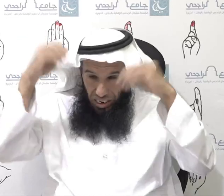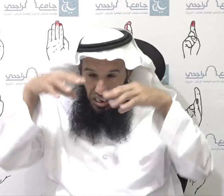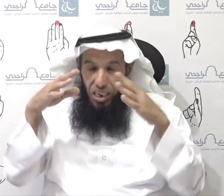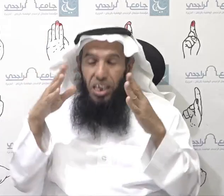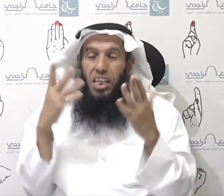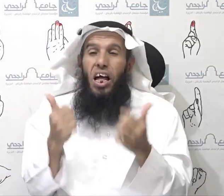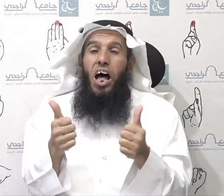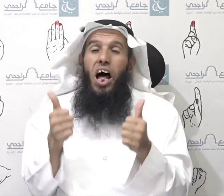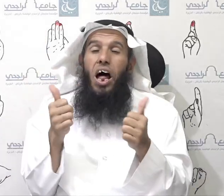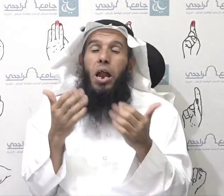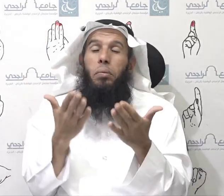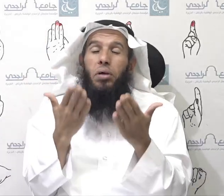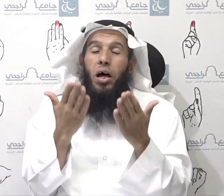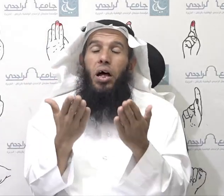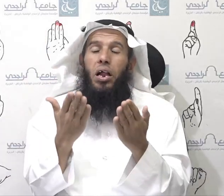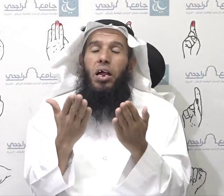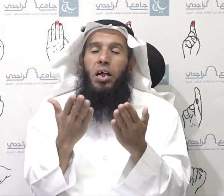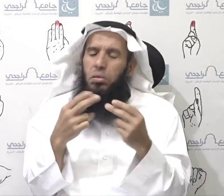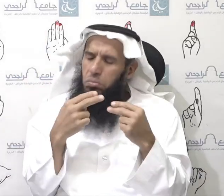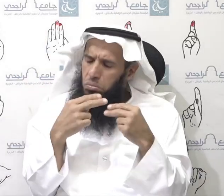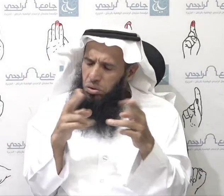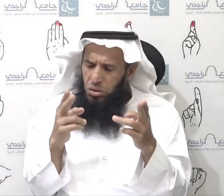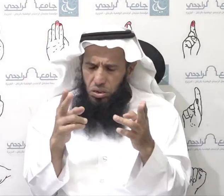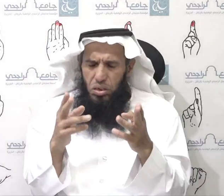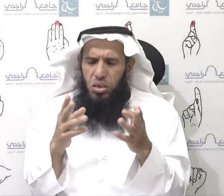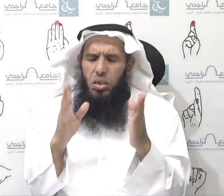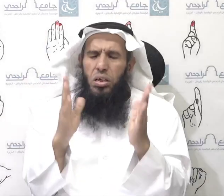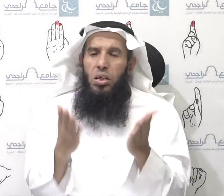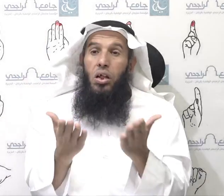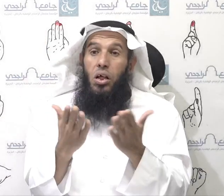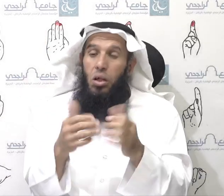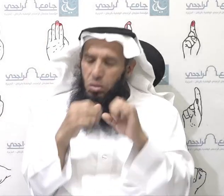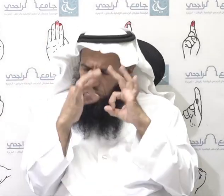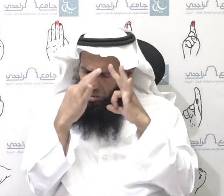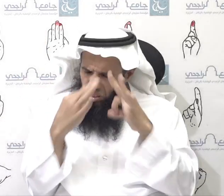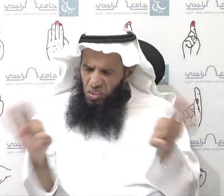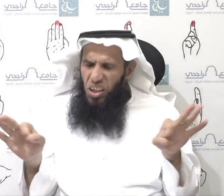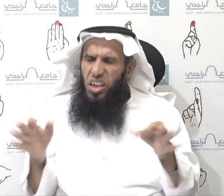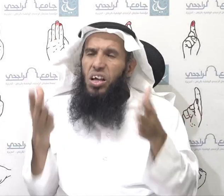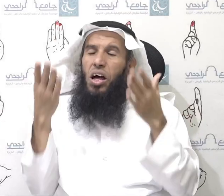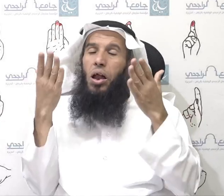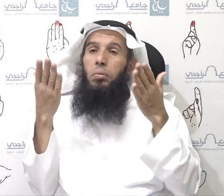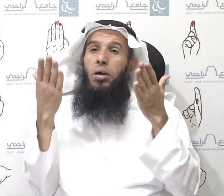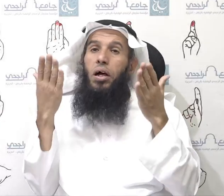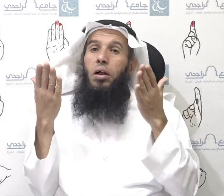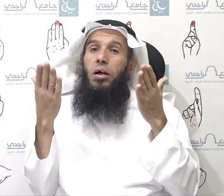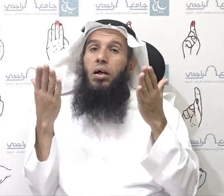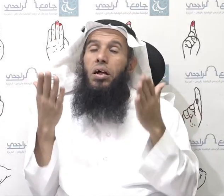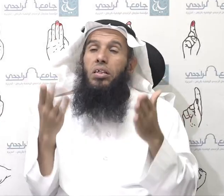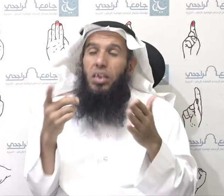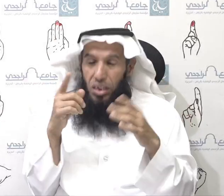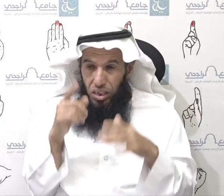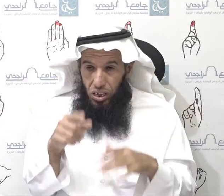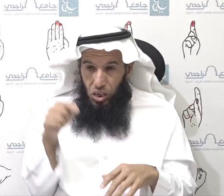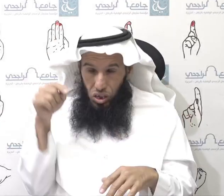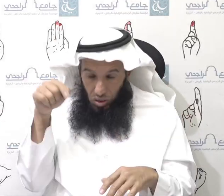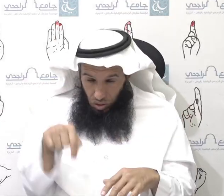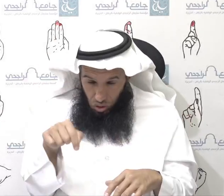عليك، قابليها وأتمها علينا يا رب العالمين. ربنا آتنا في الدنيا حسنة